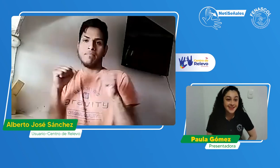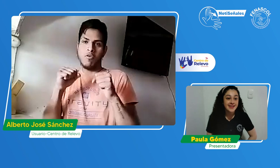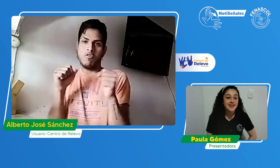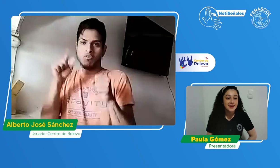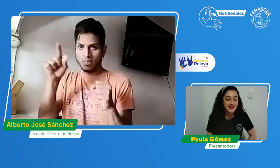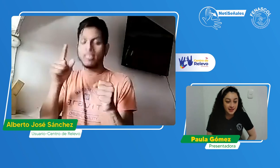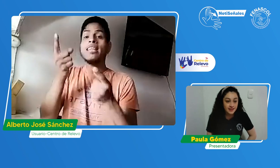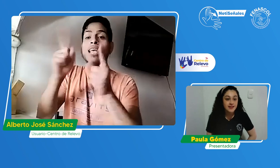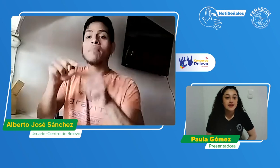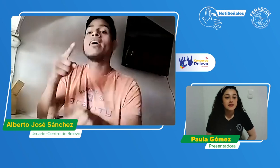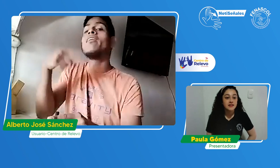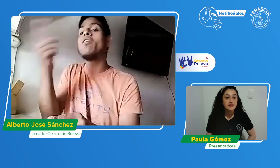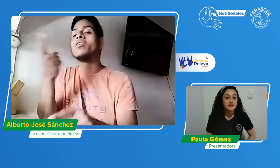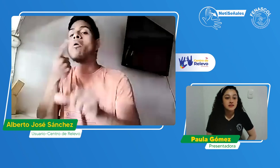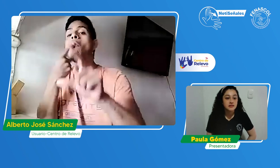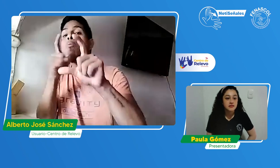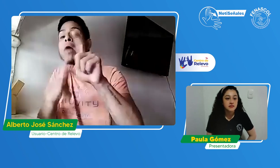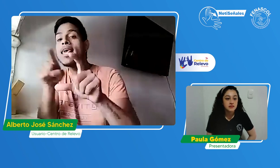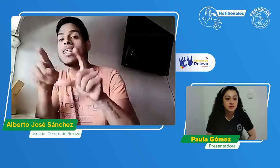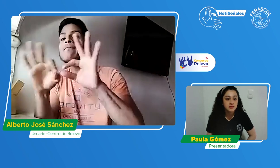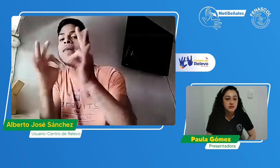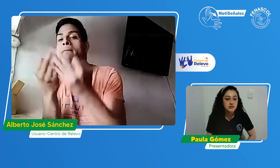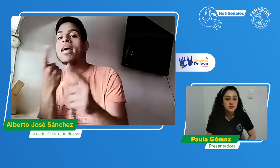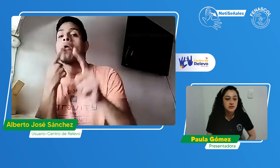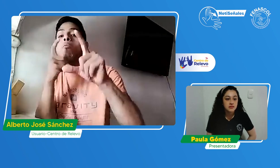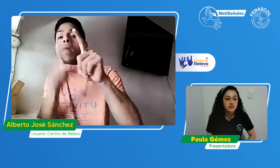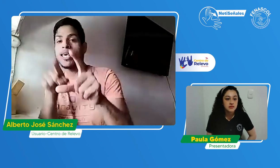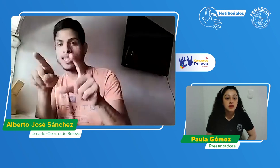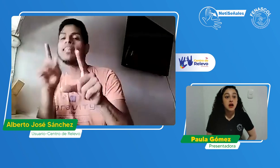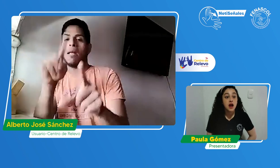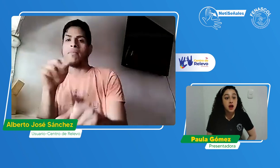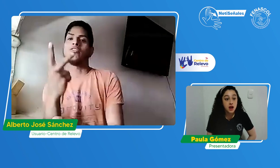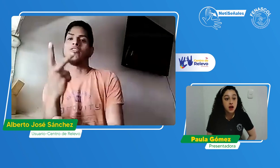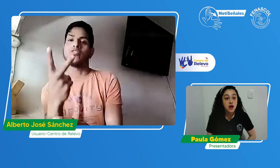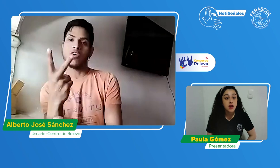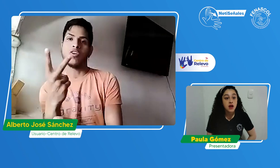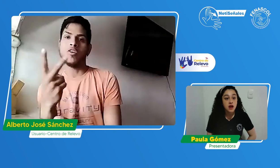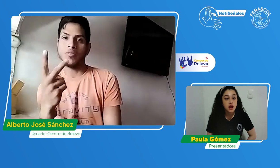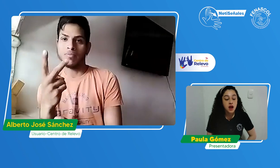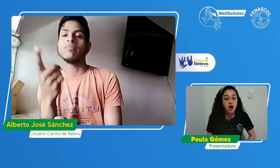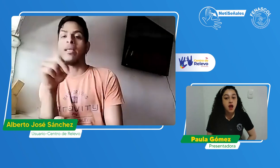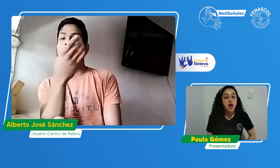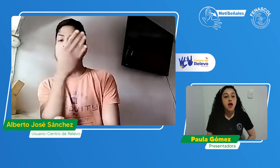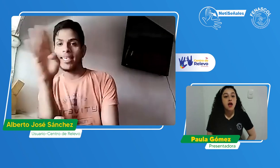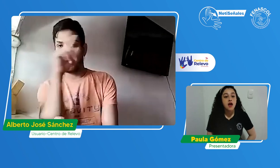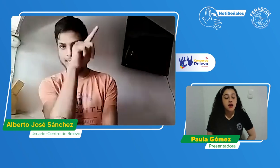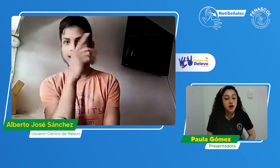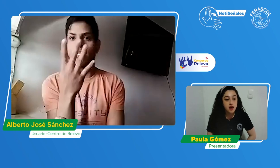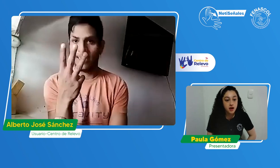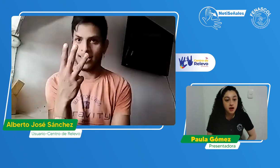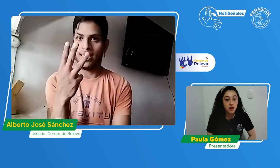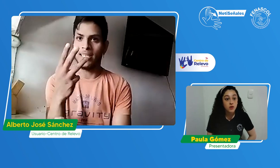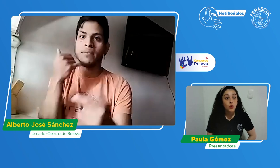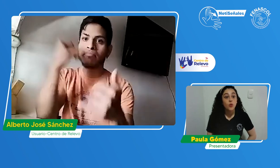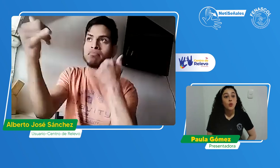en la guajira y en Barranquilla los llamó para saber cómo están y saber